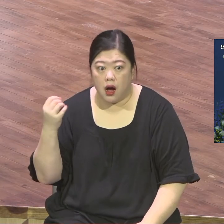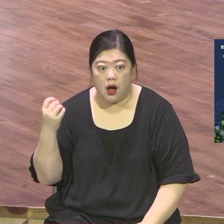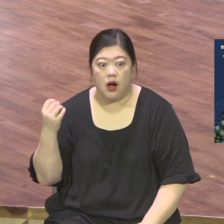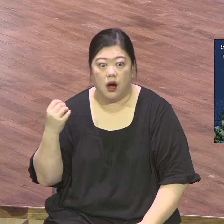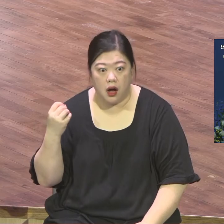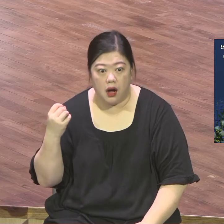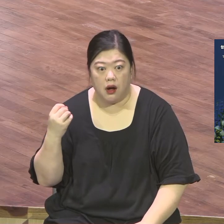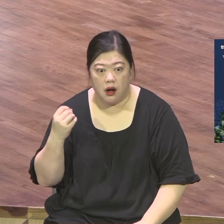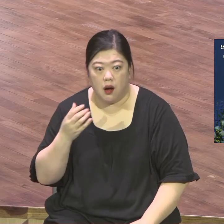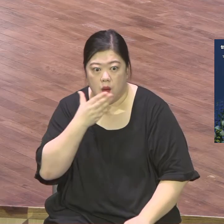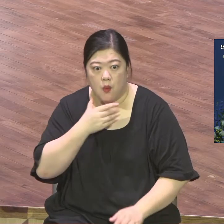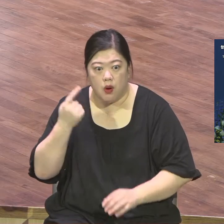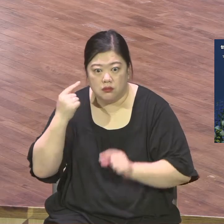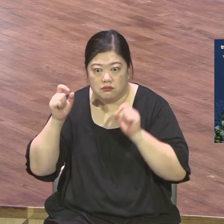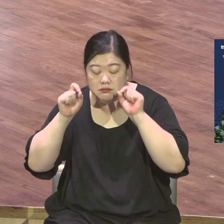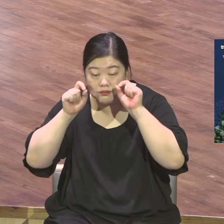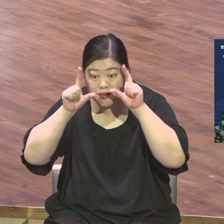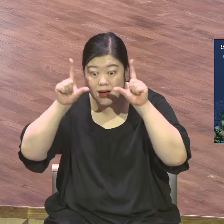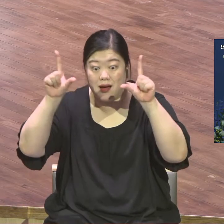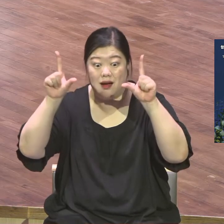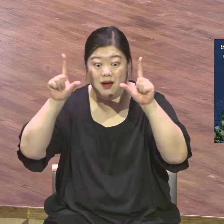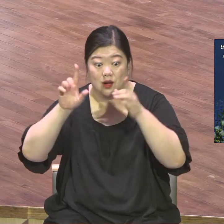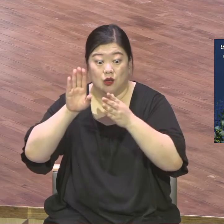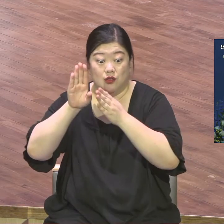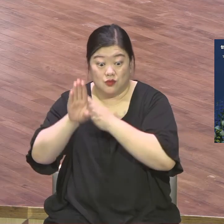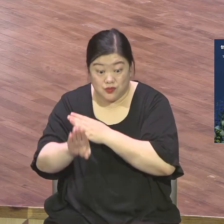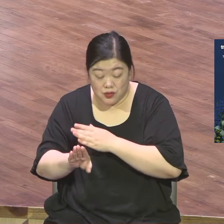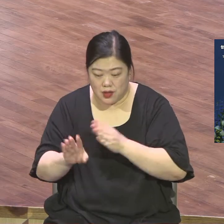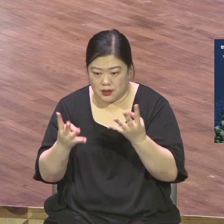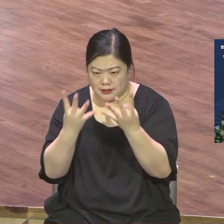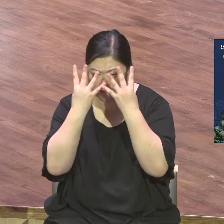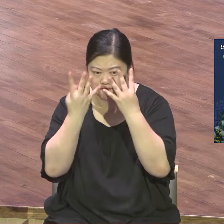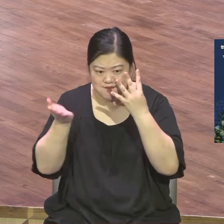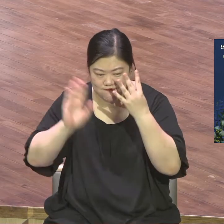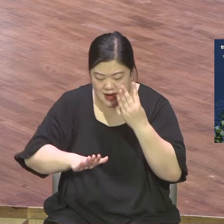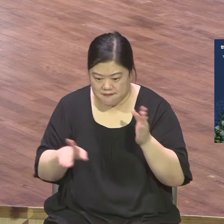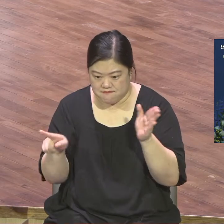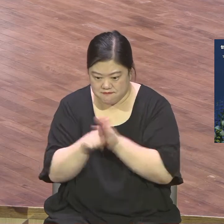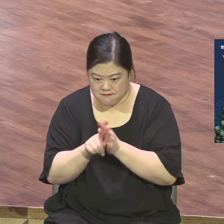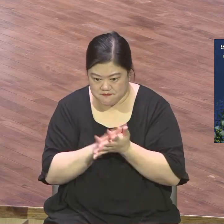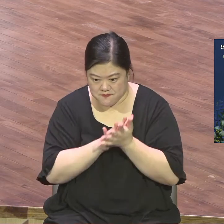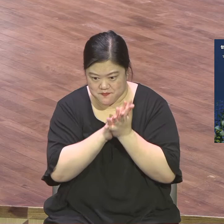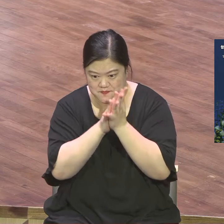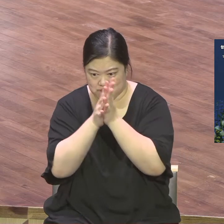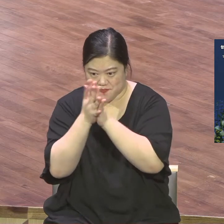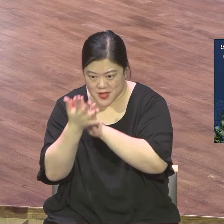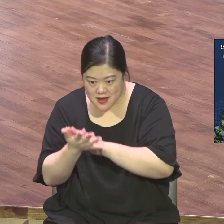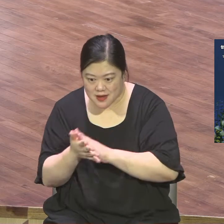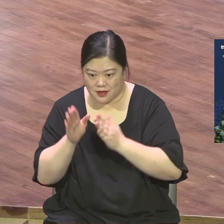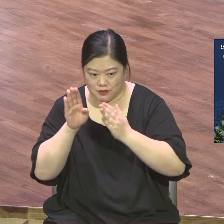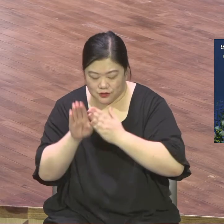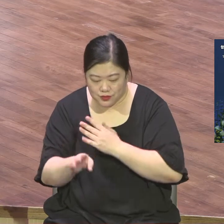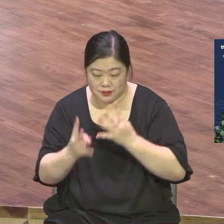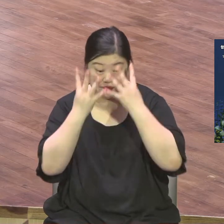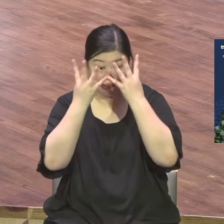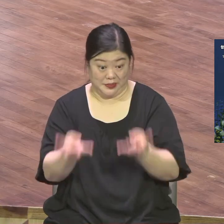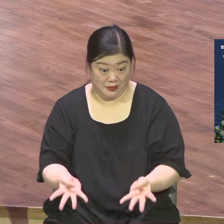거듭나가지고 이 복음을 받은 오네시모 얼마나 신실하게 바뀌어졌는지 사랑받는 형제